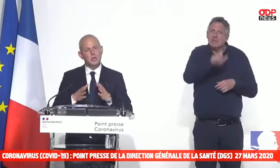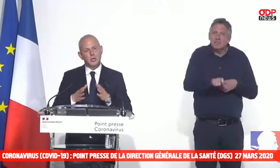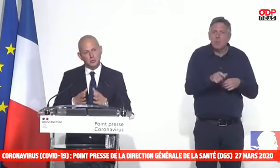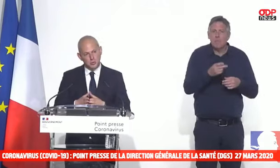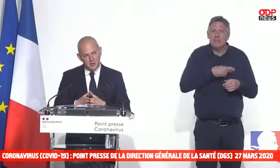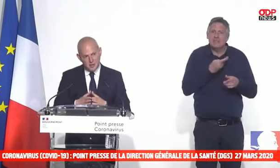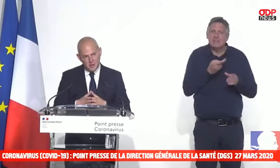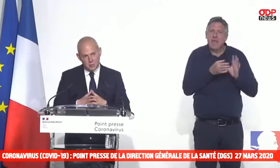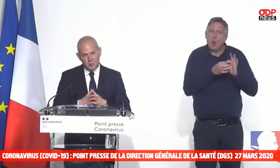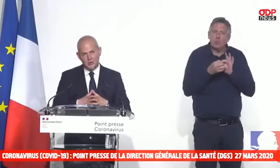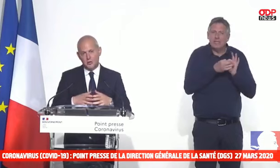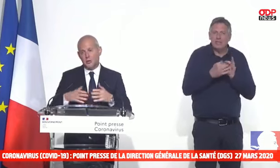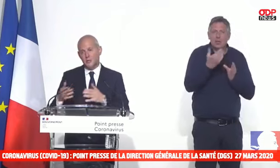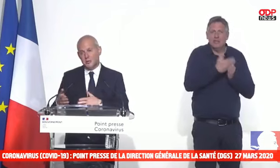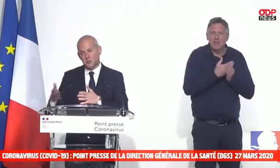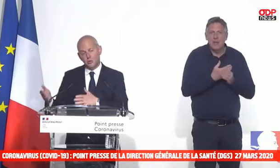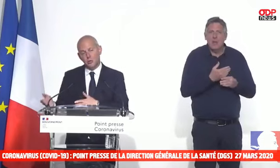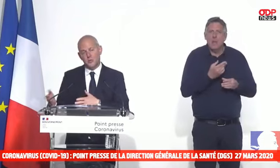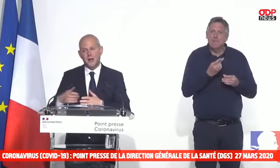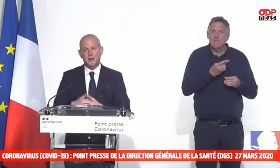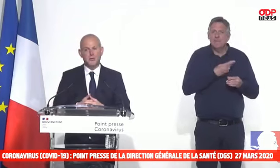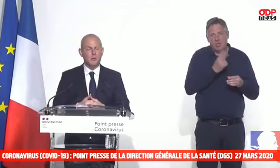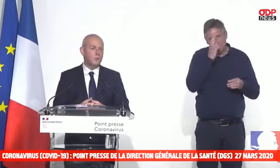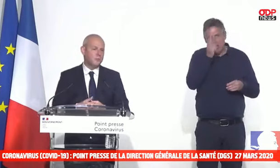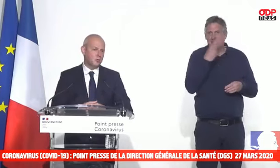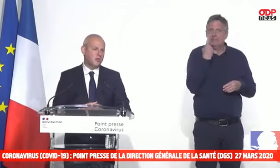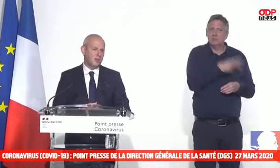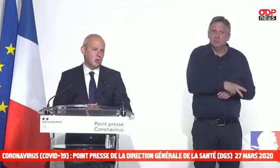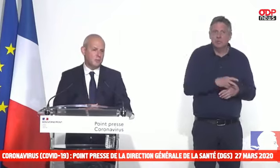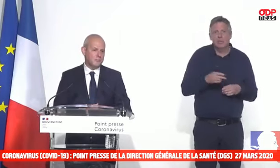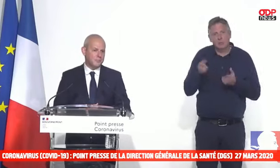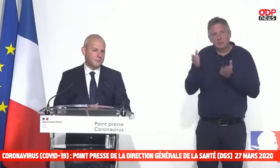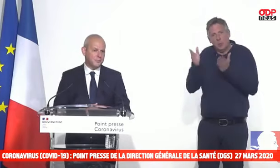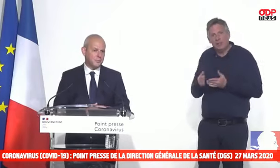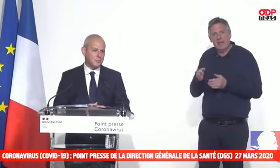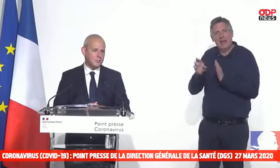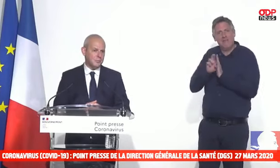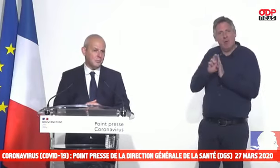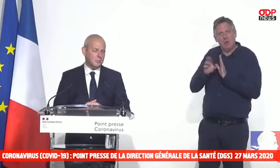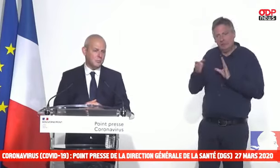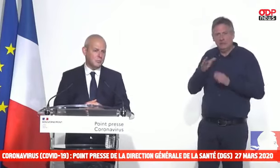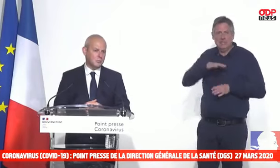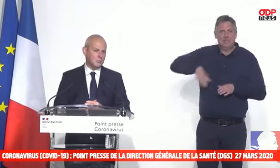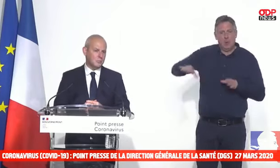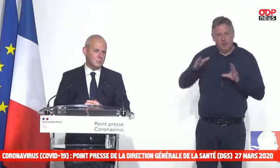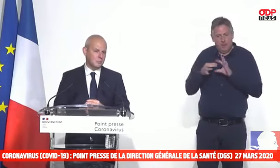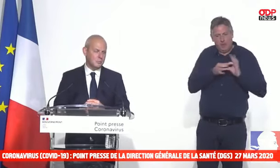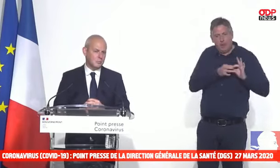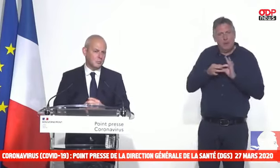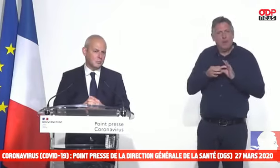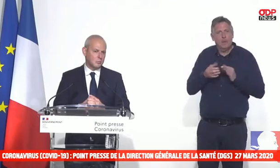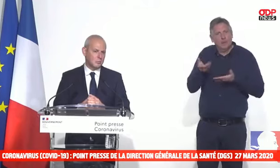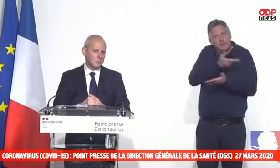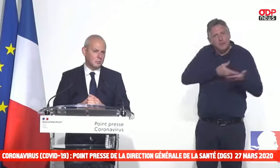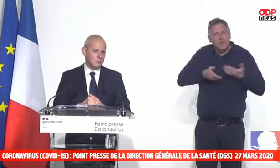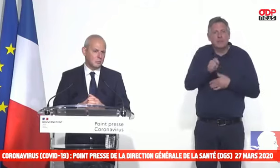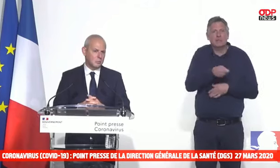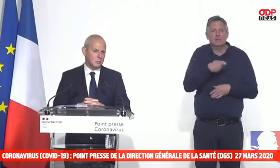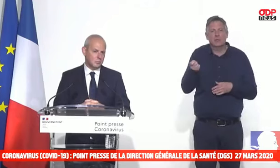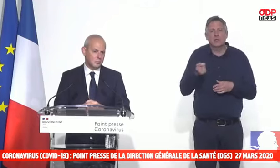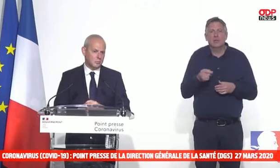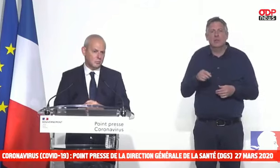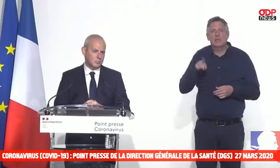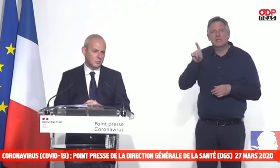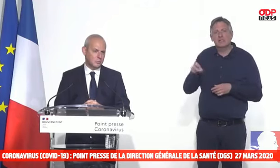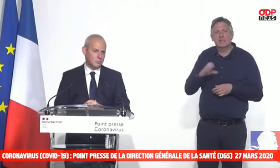coordinateur, du médecin traitant du résident et bien sûr de l'hôpital référent du territoire. Une question de CNN. Le professeur Salomon